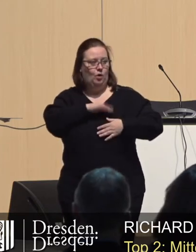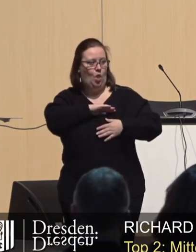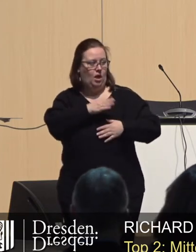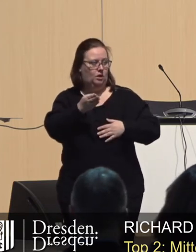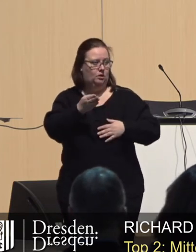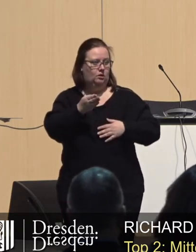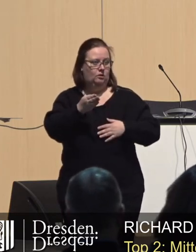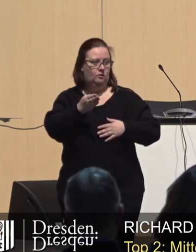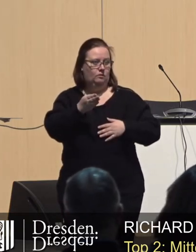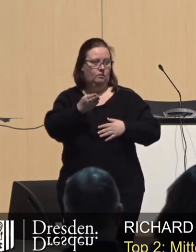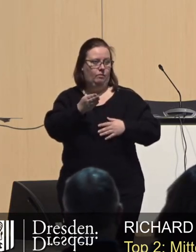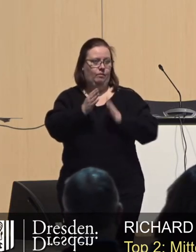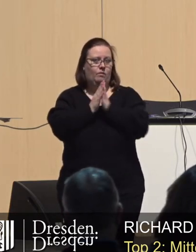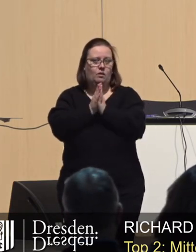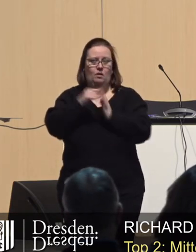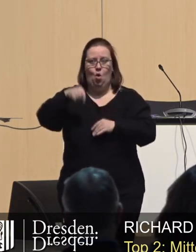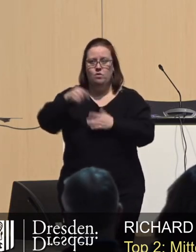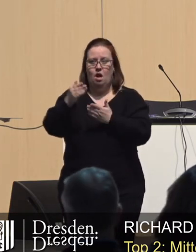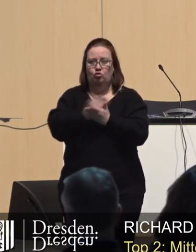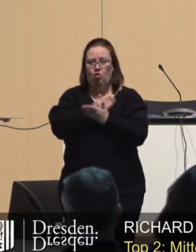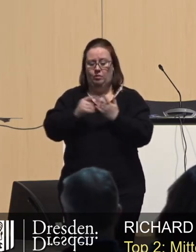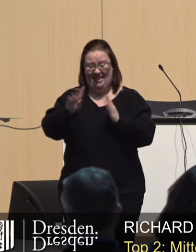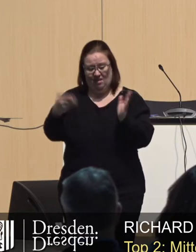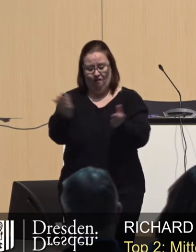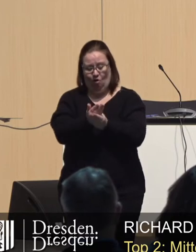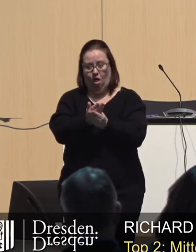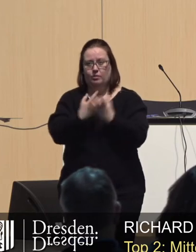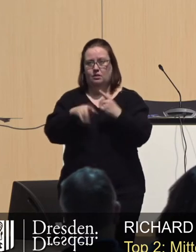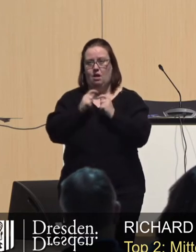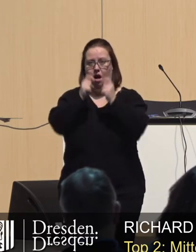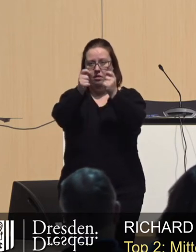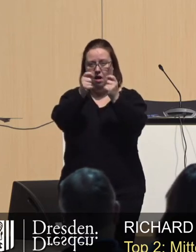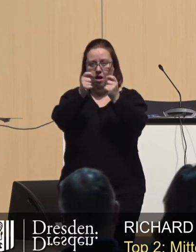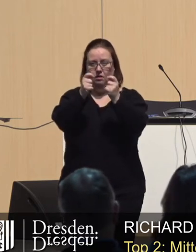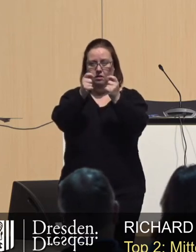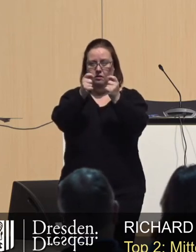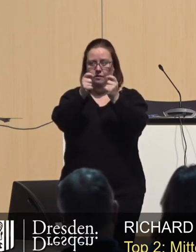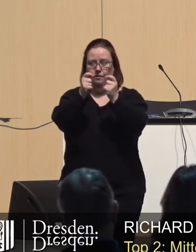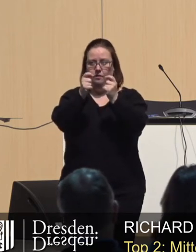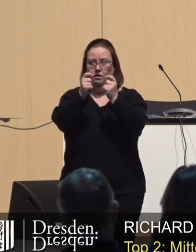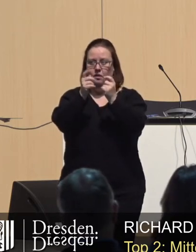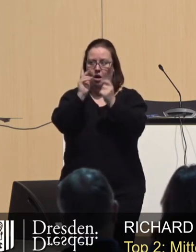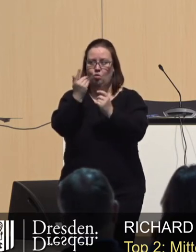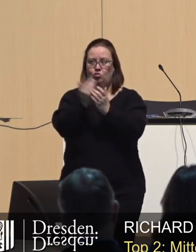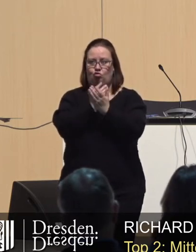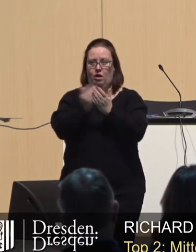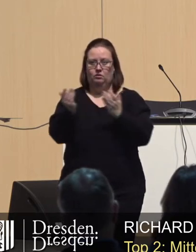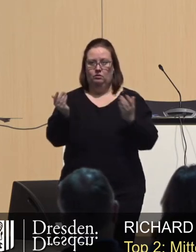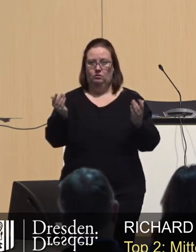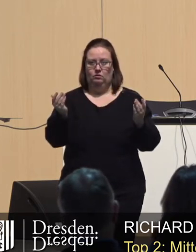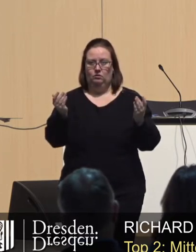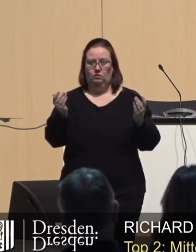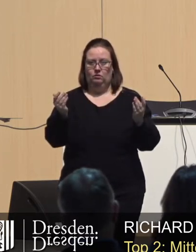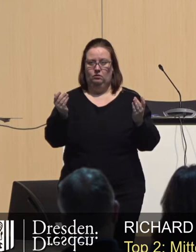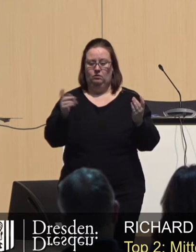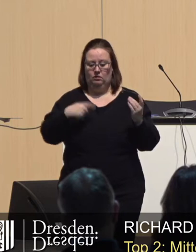Kollegen, wir entscheiden heute mit dieser Vorlage, mit diesem Antrag natürlich auch darüber,